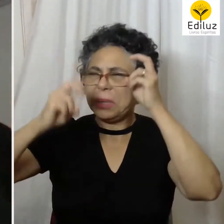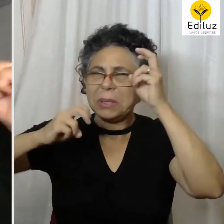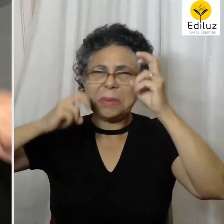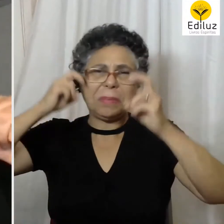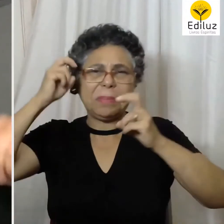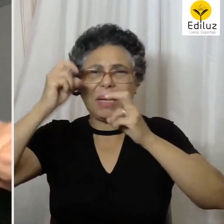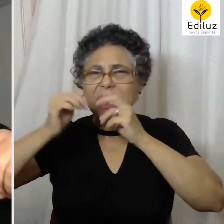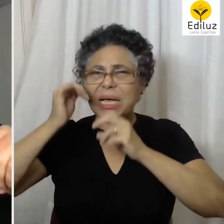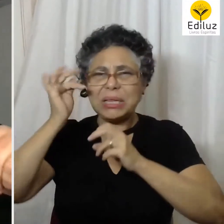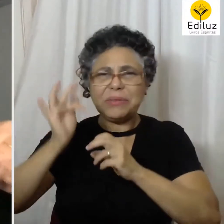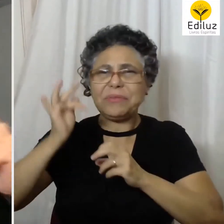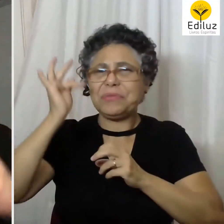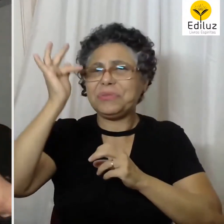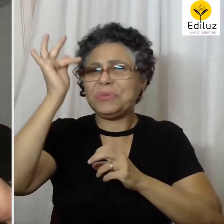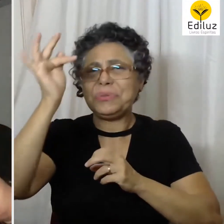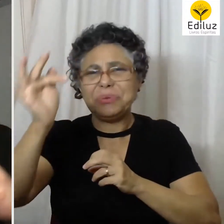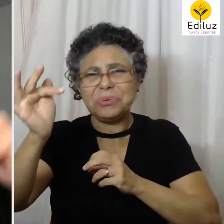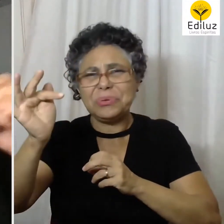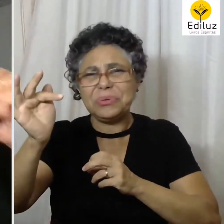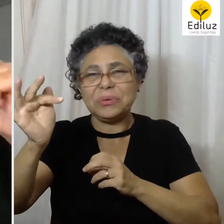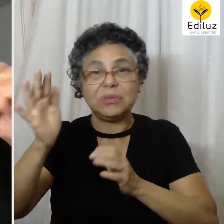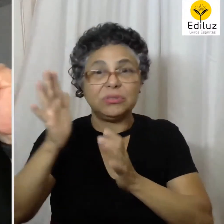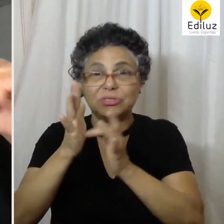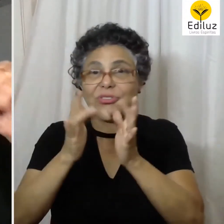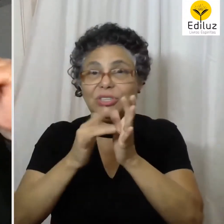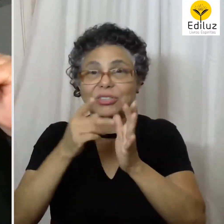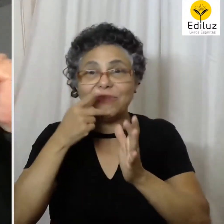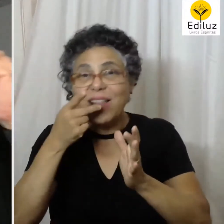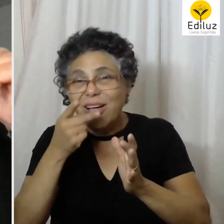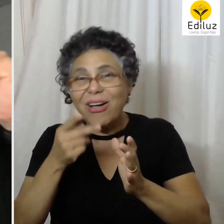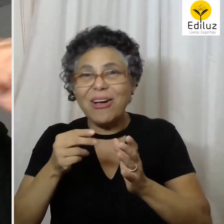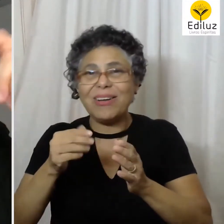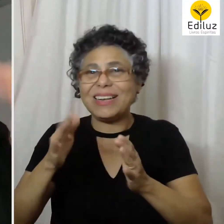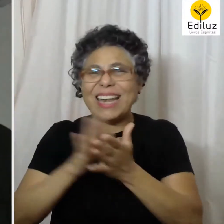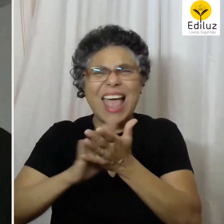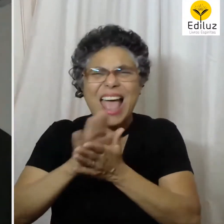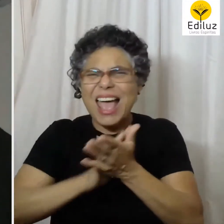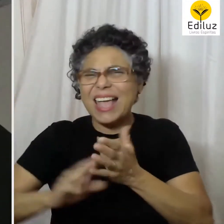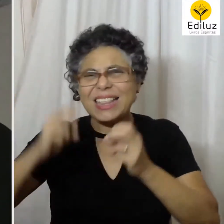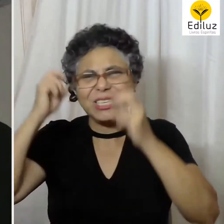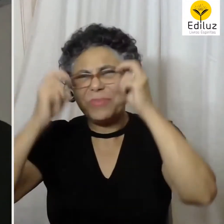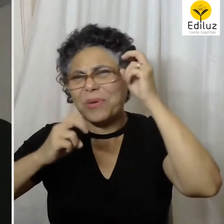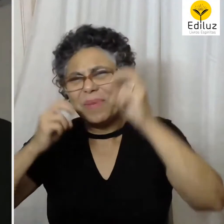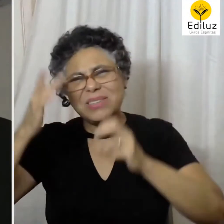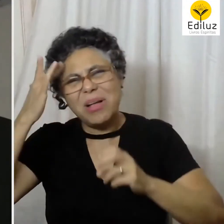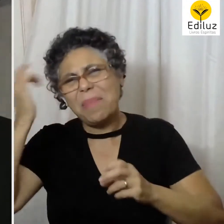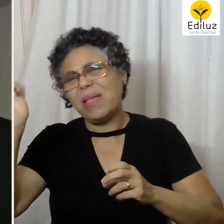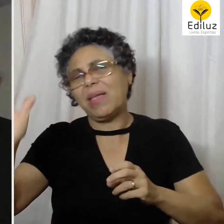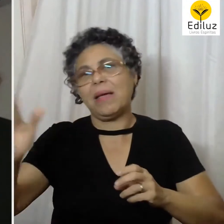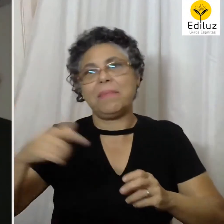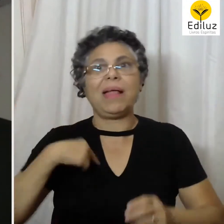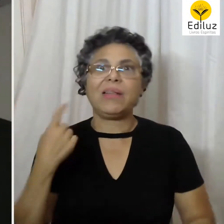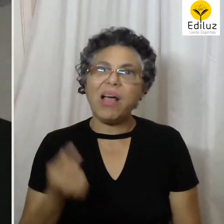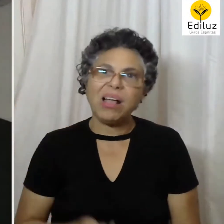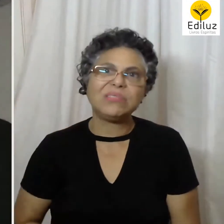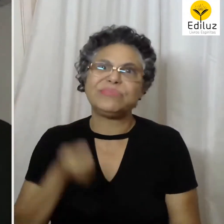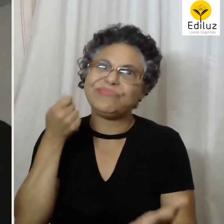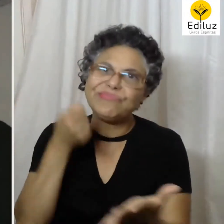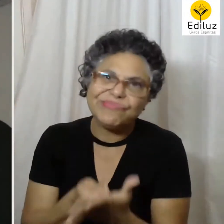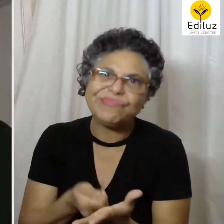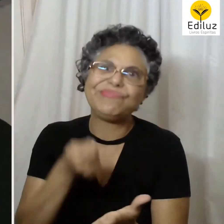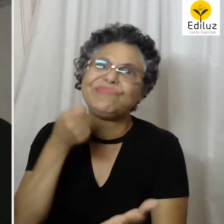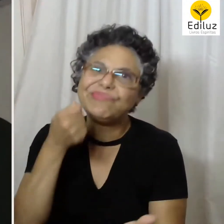futuro, contrariando mais uma vez o que Jesus diz, não vos preocupeis com os dias de amanhã. Mas a gente insiste,